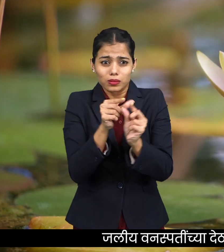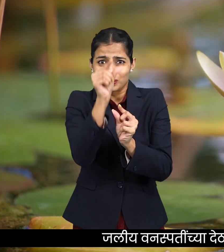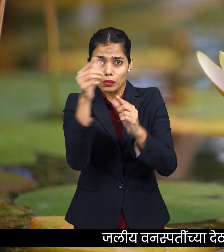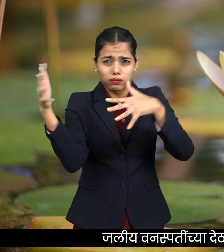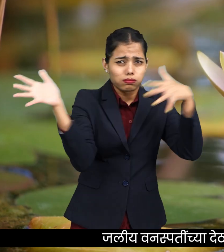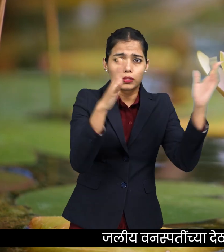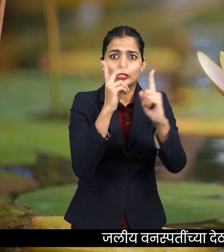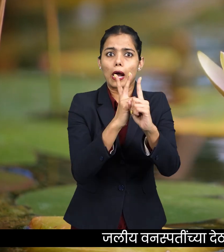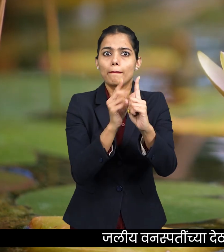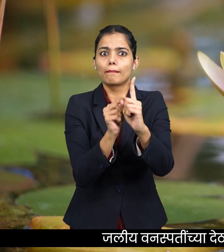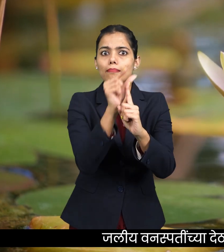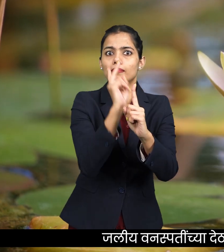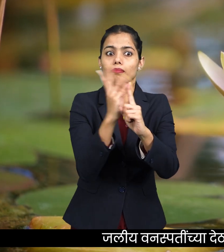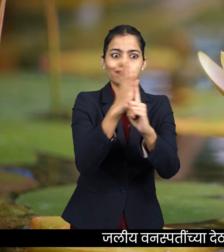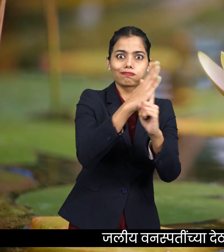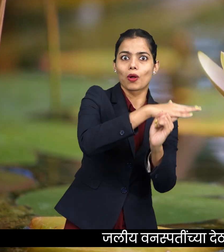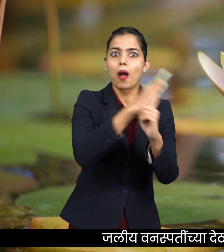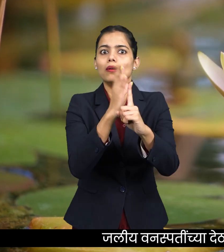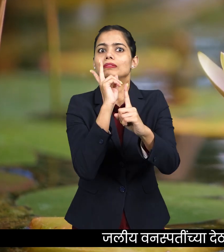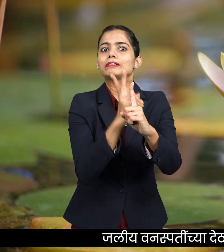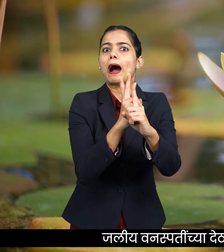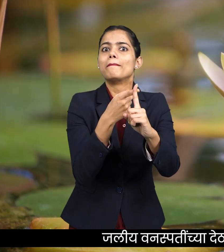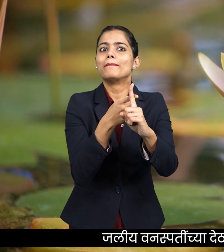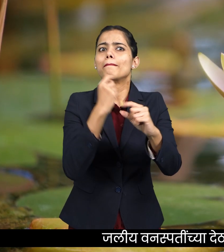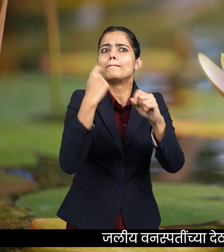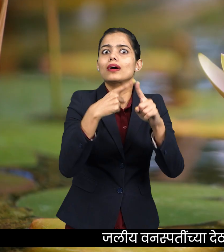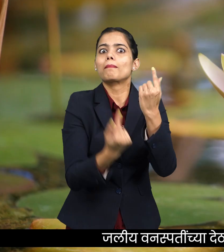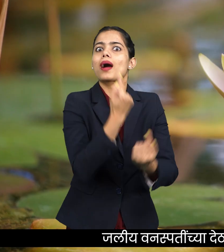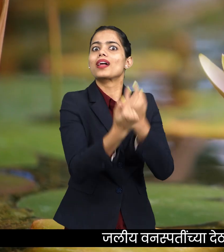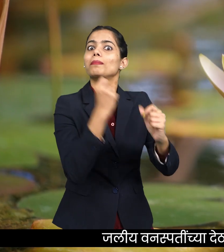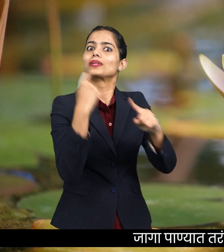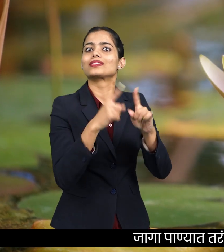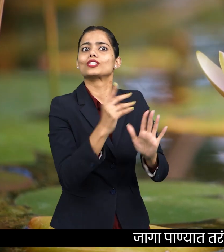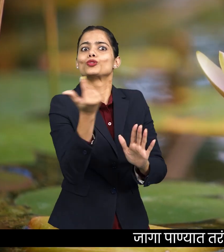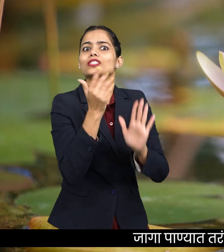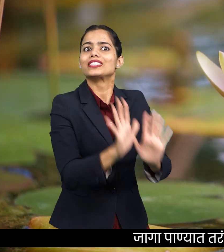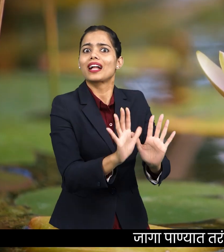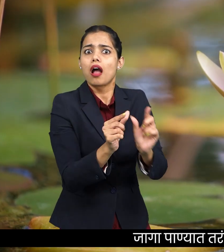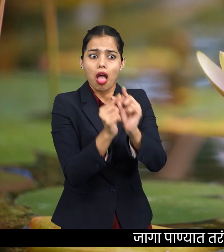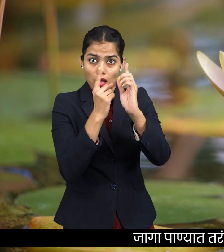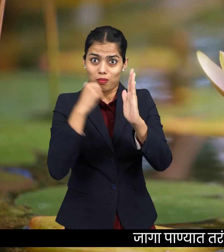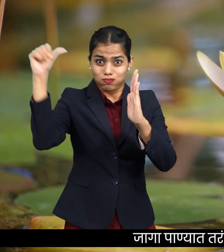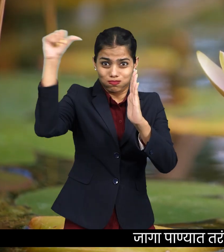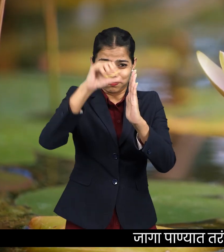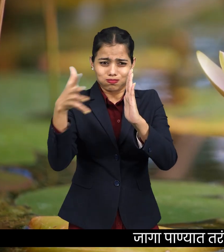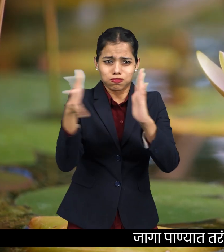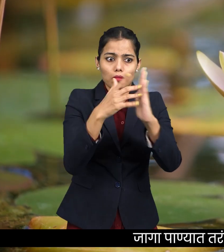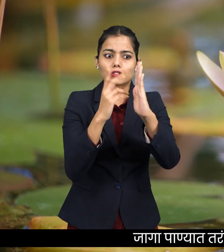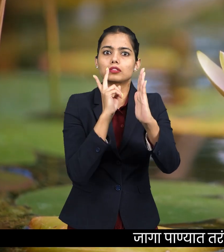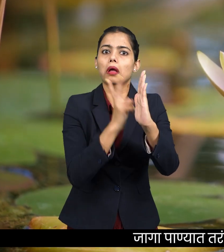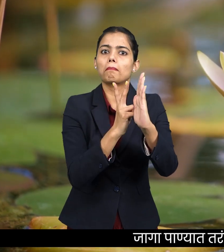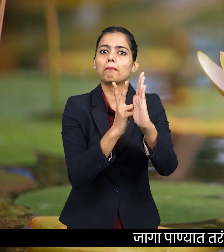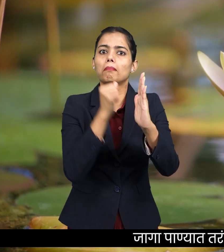जलीय वनस्पतींच्या देठांमध्ये आणि देठांमधील हवेची जागा पाण्यात तरंगण्यासाठी उपयुक्त